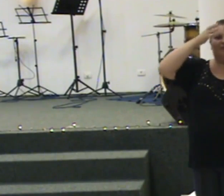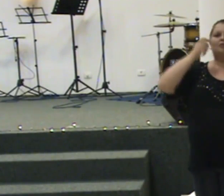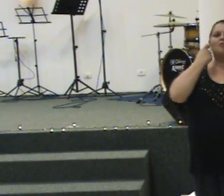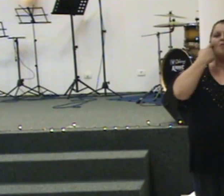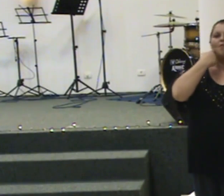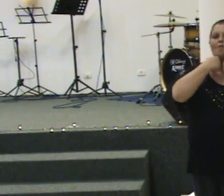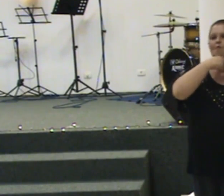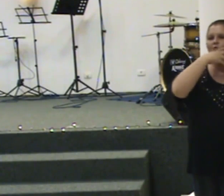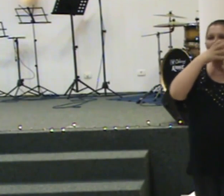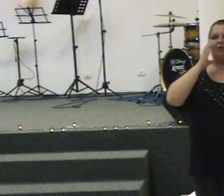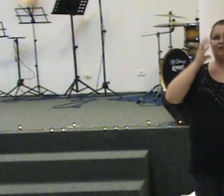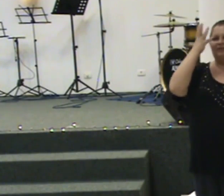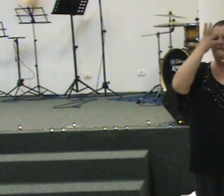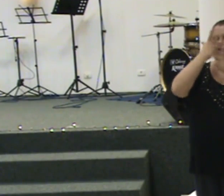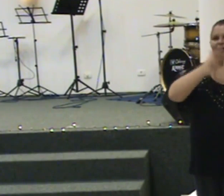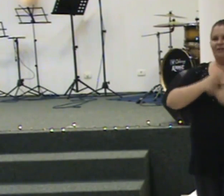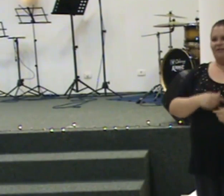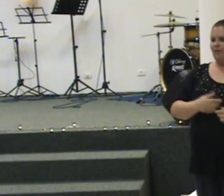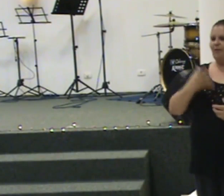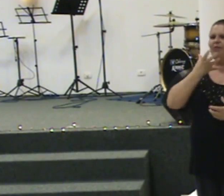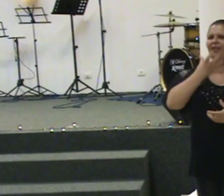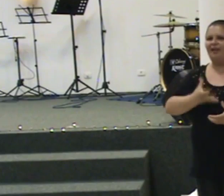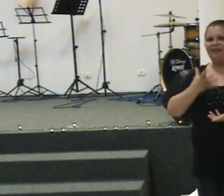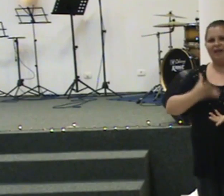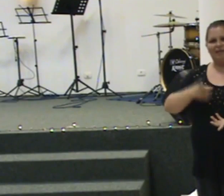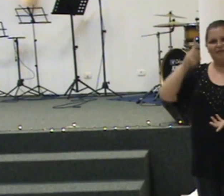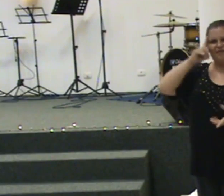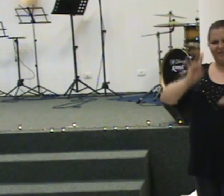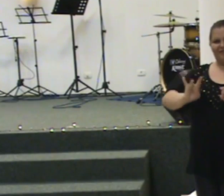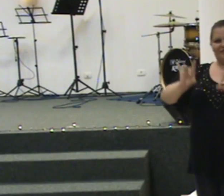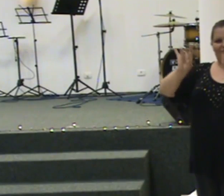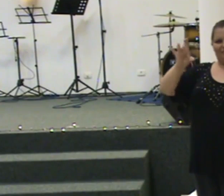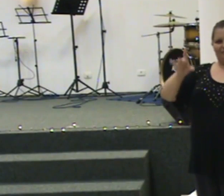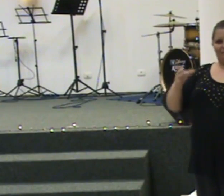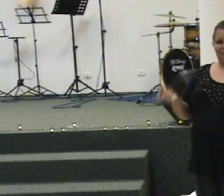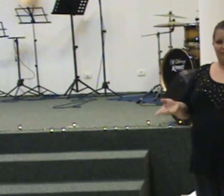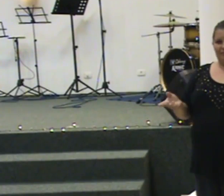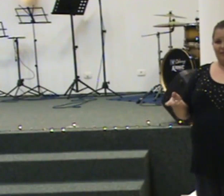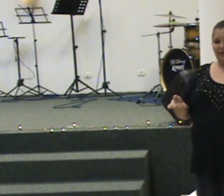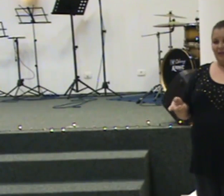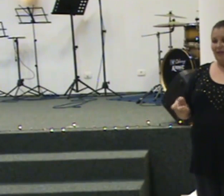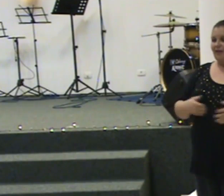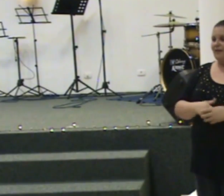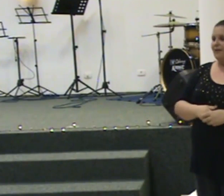né? Porque eles iam passar um Natal, um dia ali, como todos os outros.